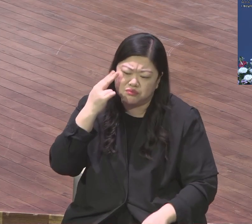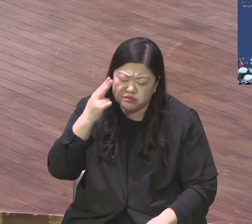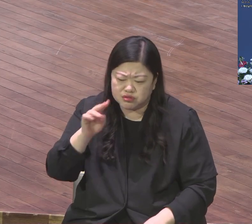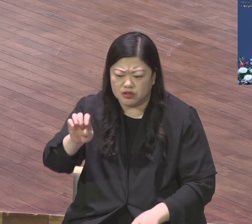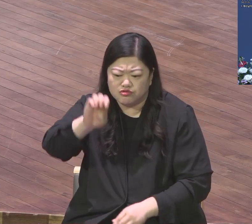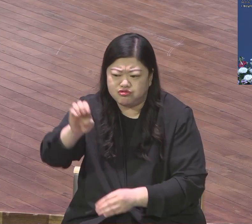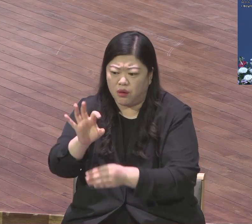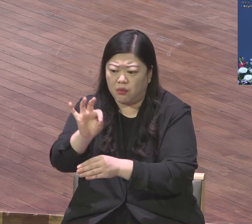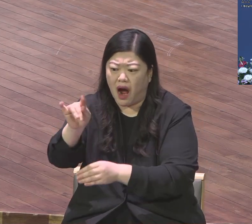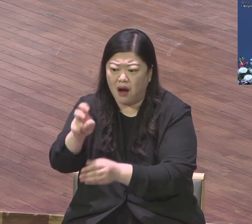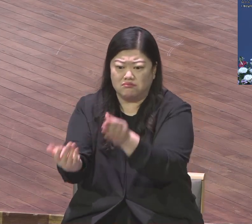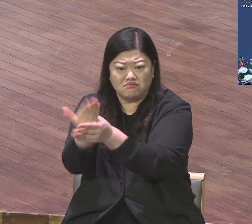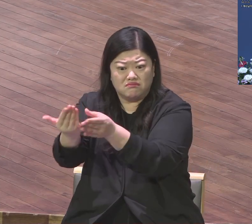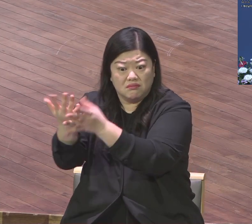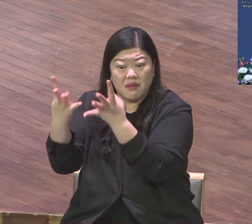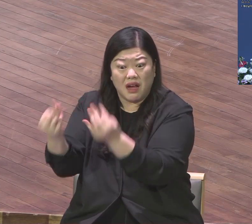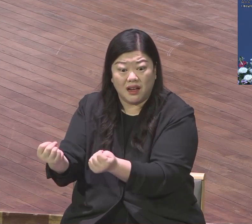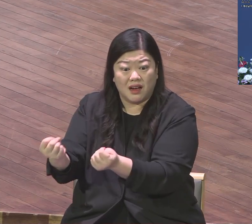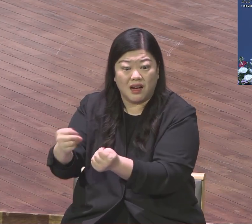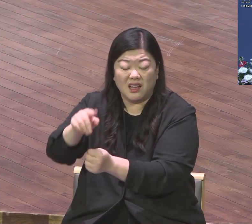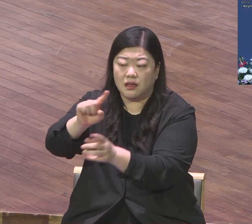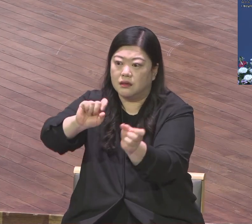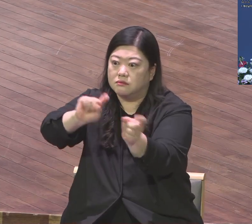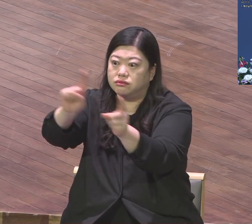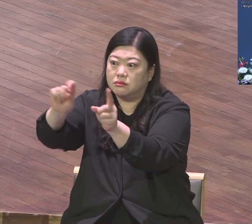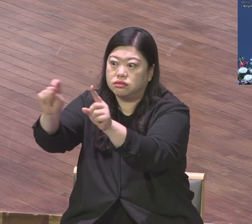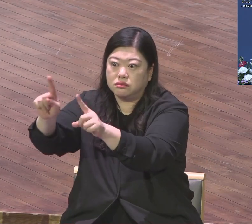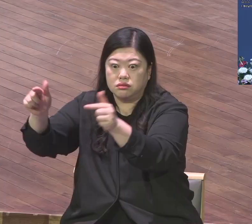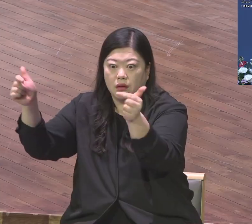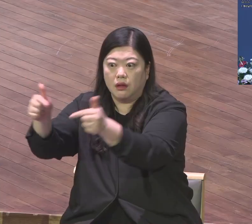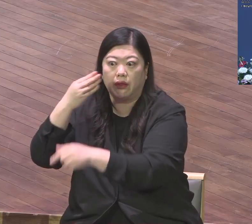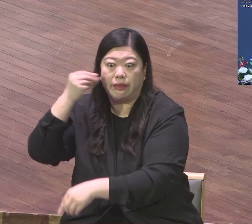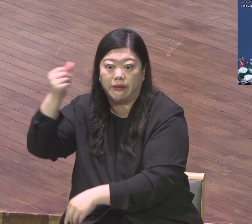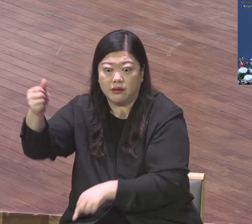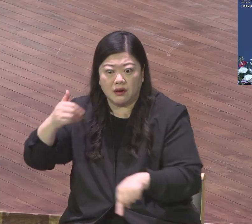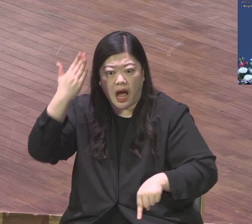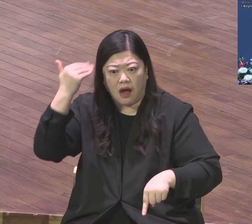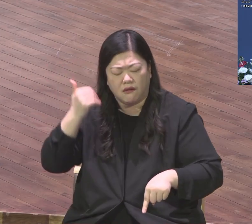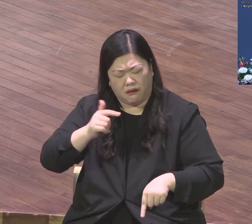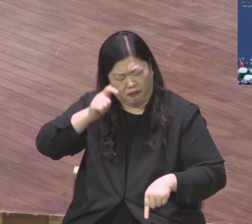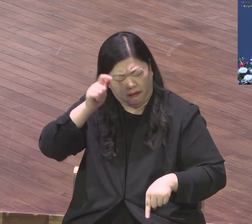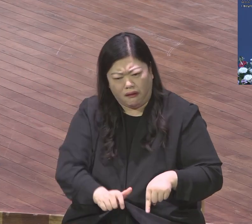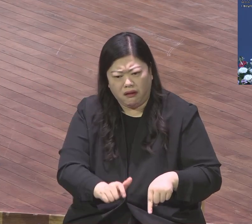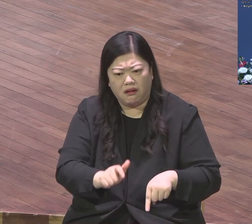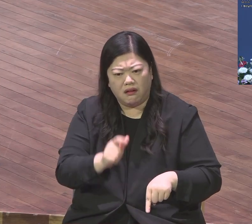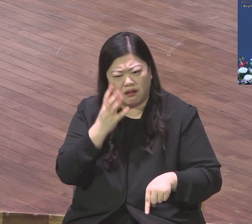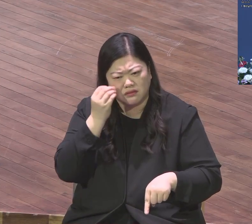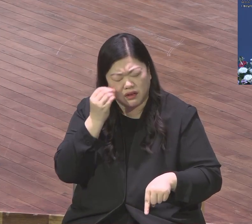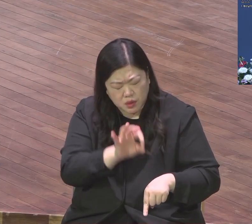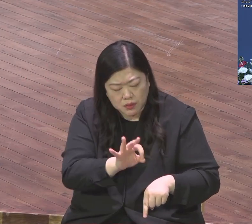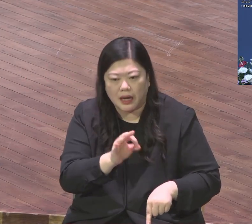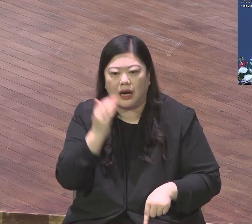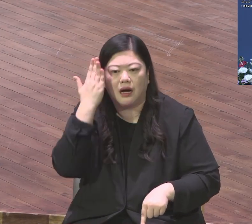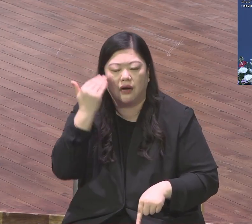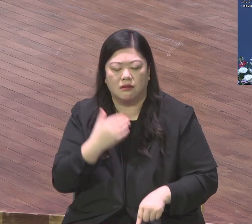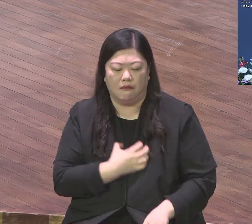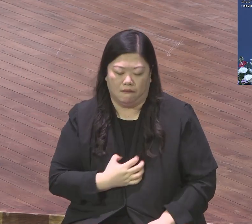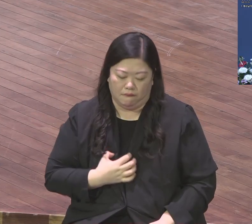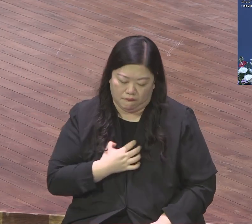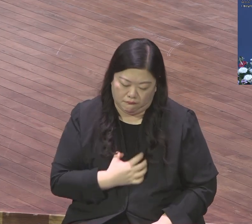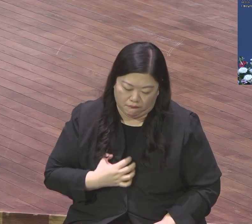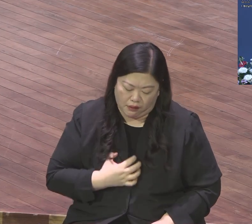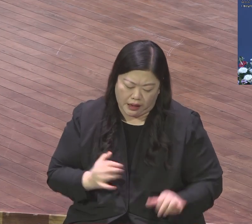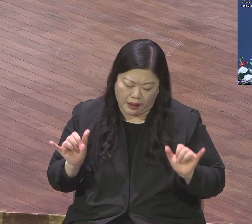해요. 염려가 모든 병을 다 만든대요. 염려, 걱정, 이 스트레스가. 그래서